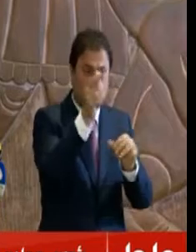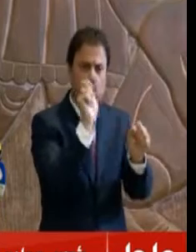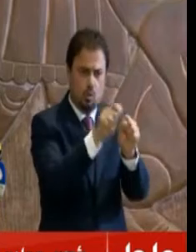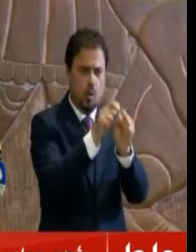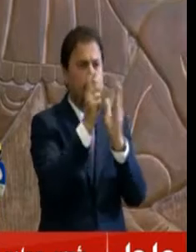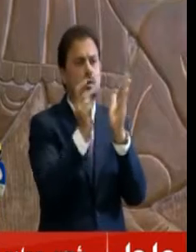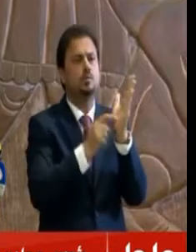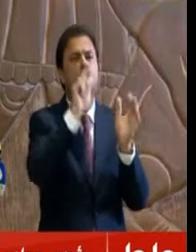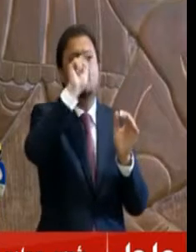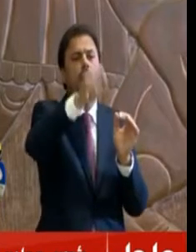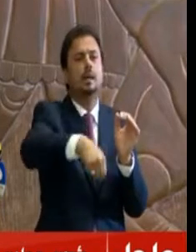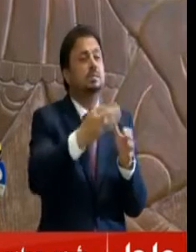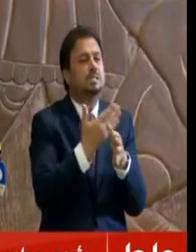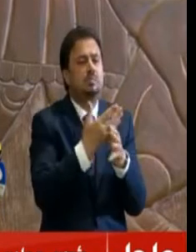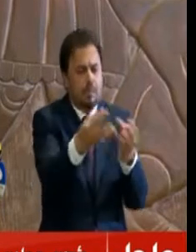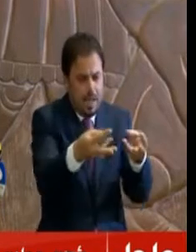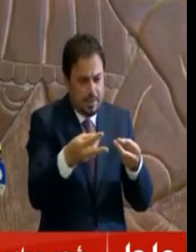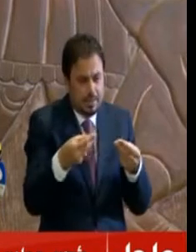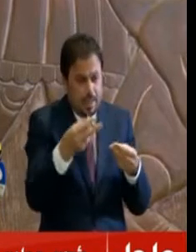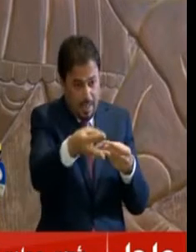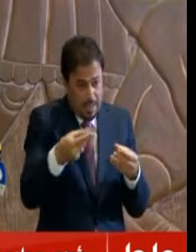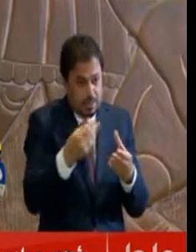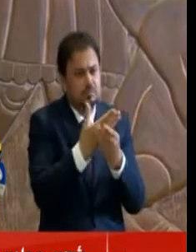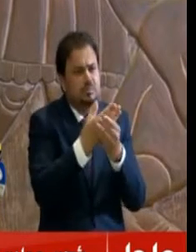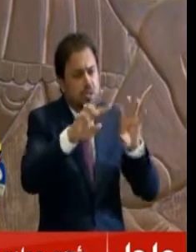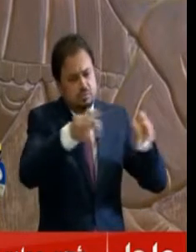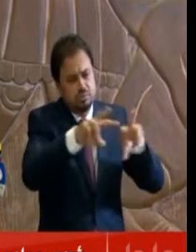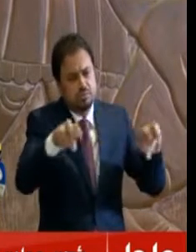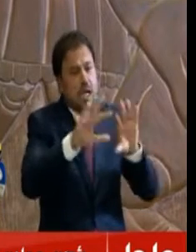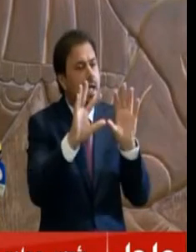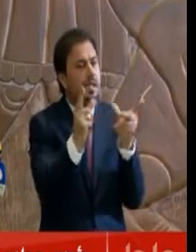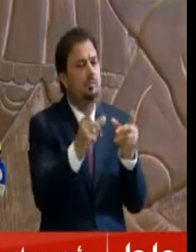إجراء عملية العد والفرز اليدوي